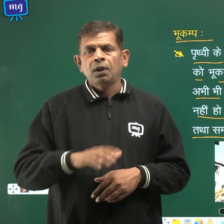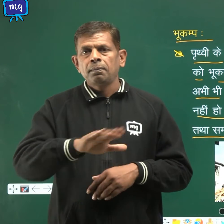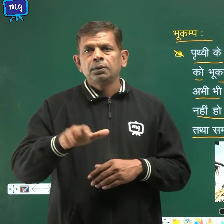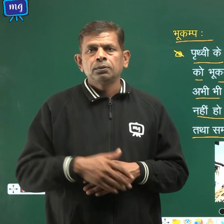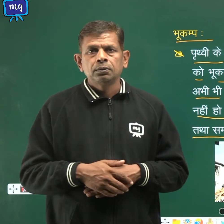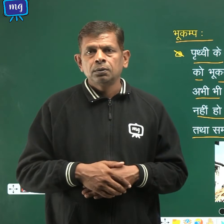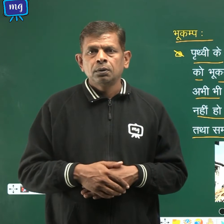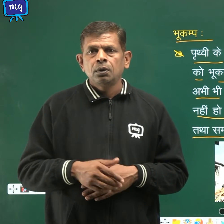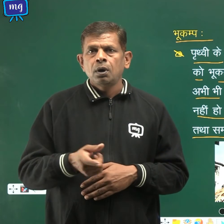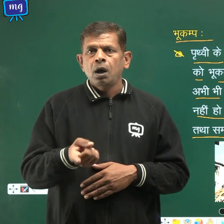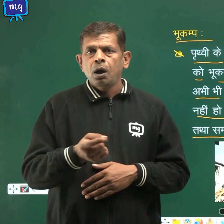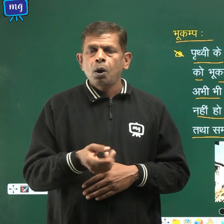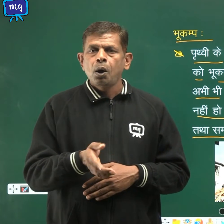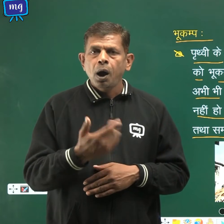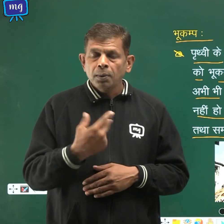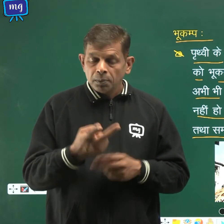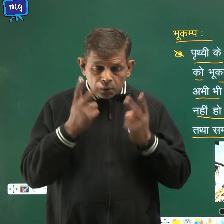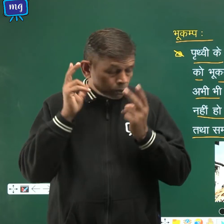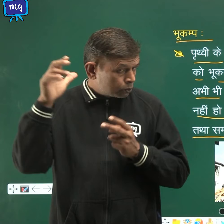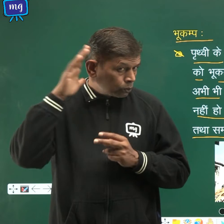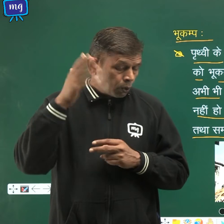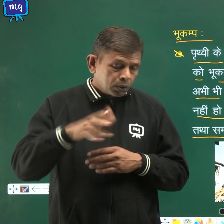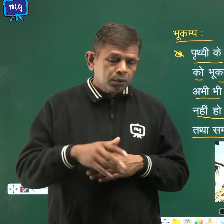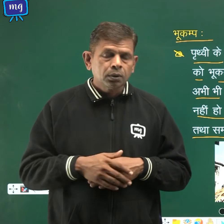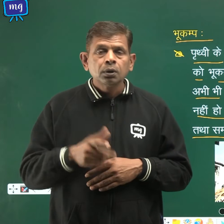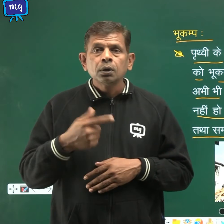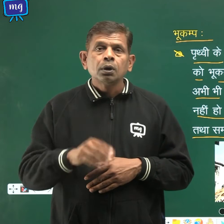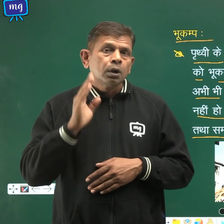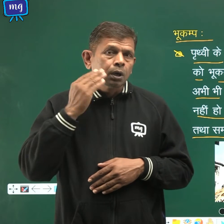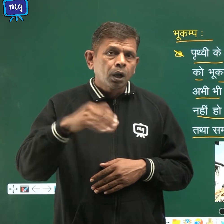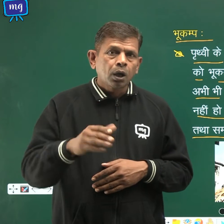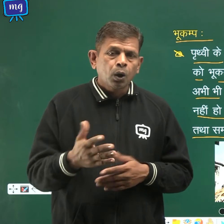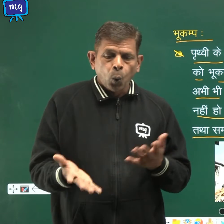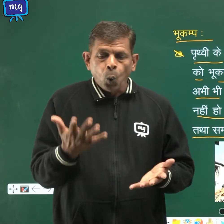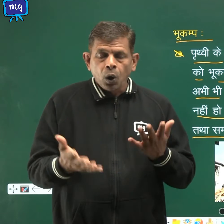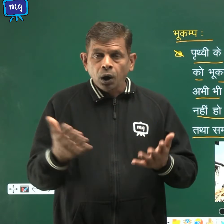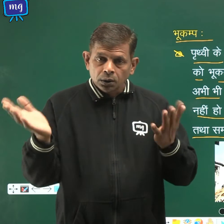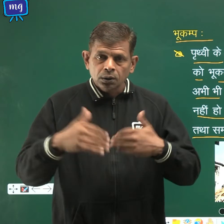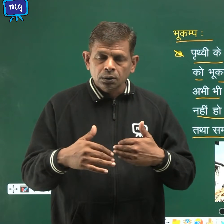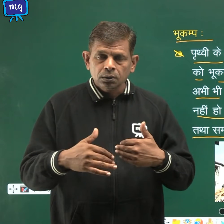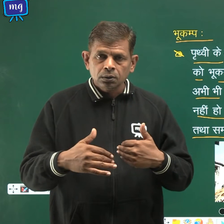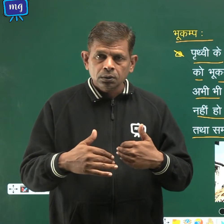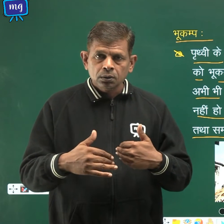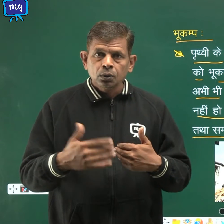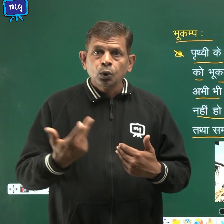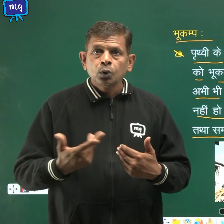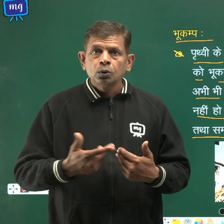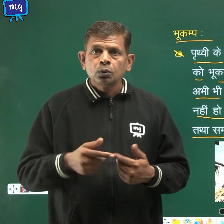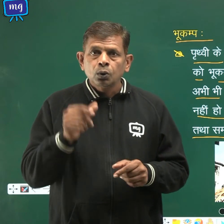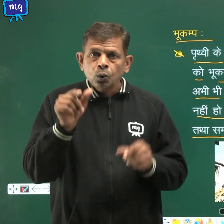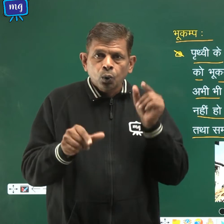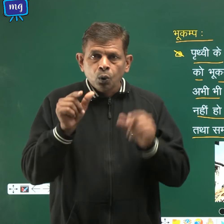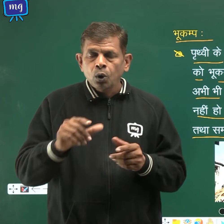बच्चों, आपने भी सुना होगा ना कि जब भूकंप आते हैं तो लोगों को